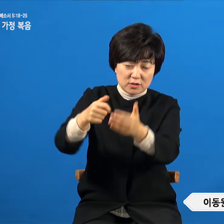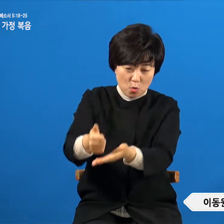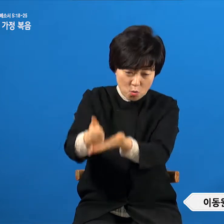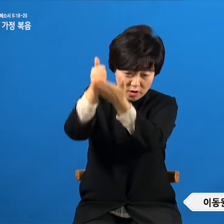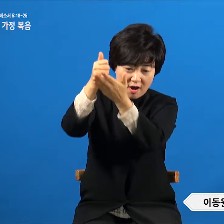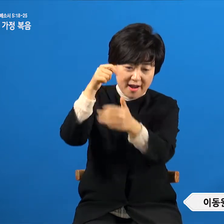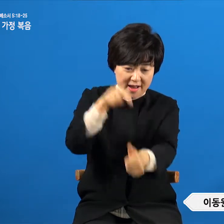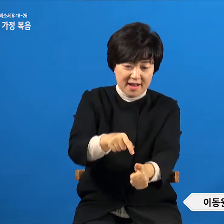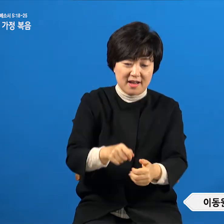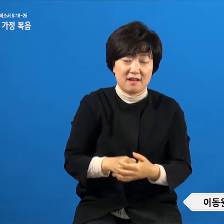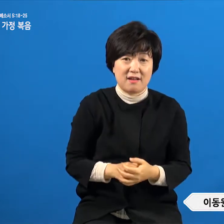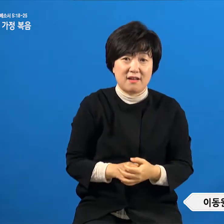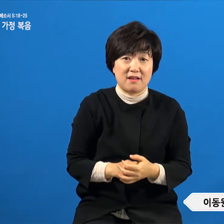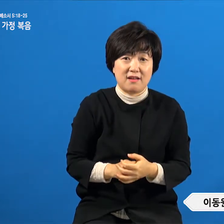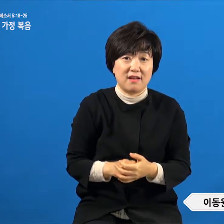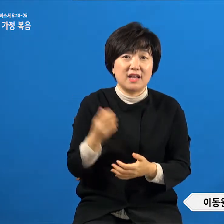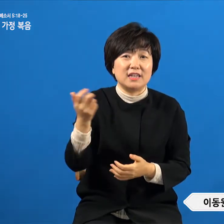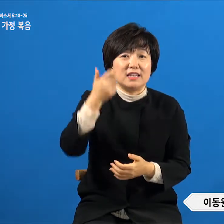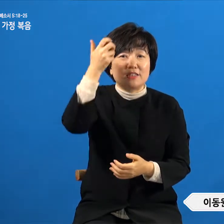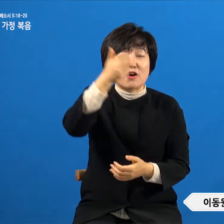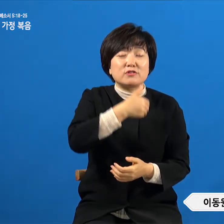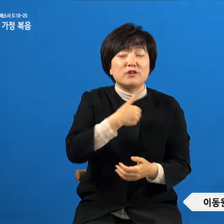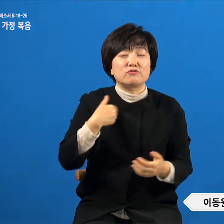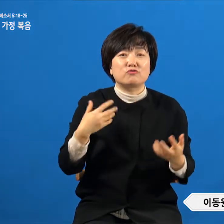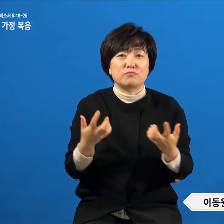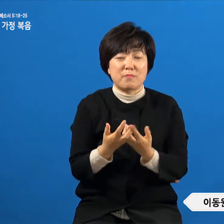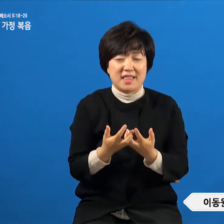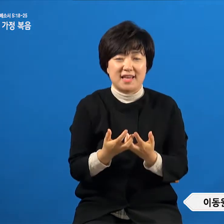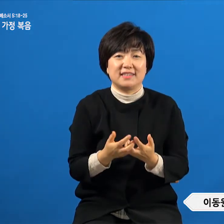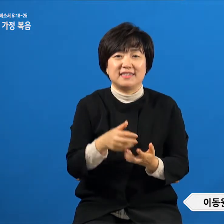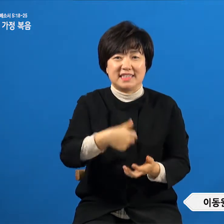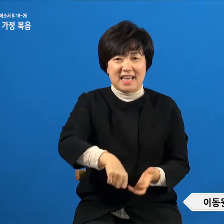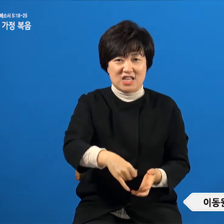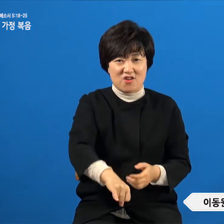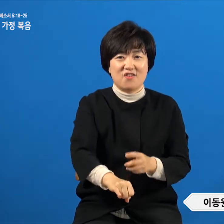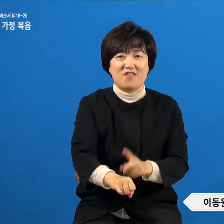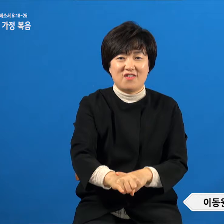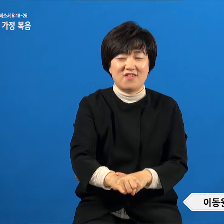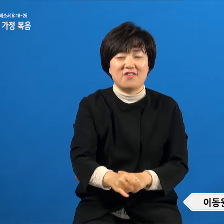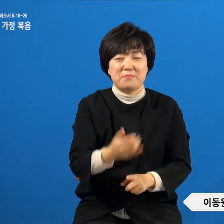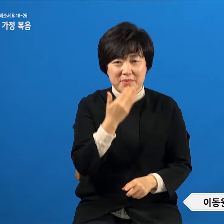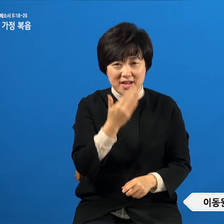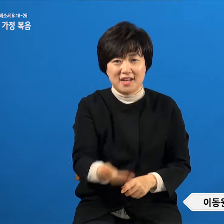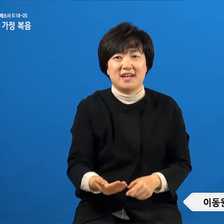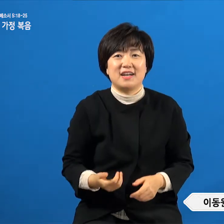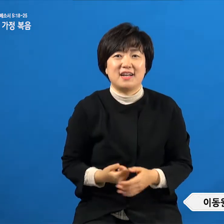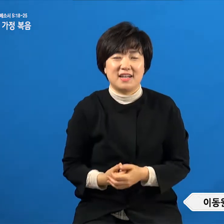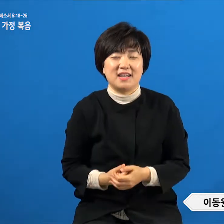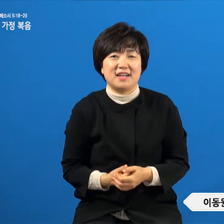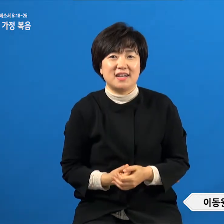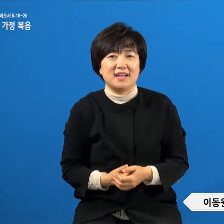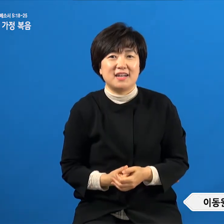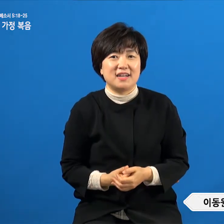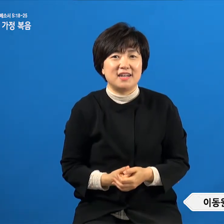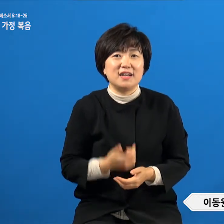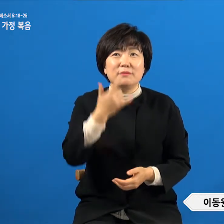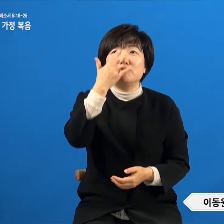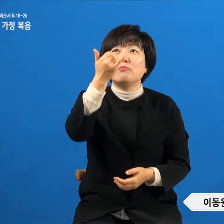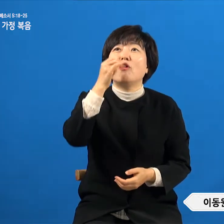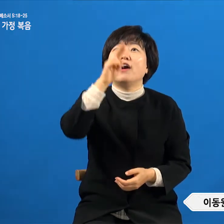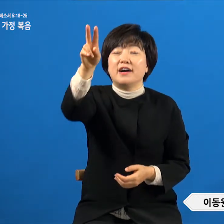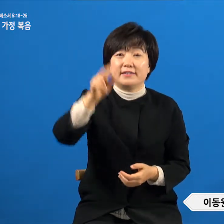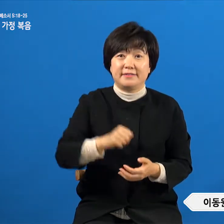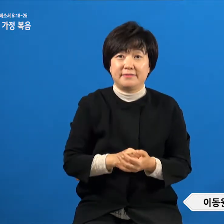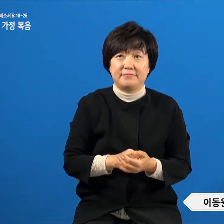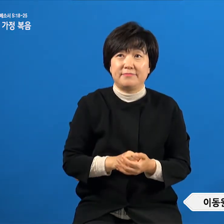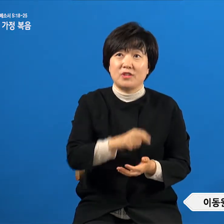안에서 공경하라. 이것은 성령 충만한 자녀가 아니면 결코 순종할 수 없는 명령입니다.